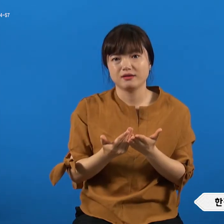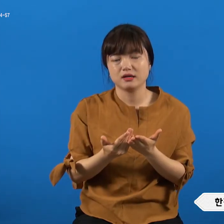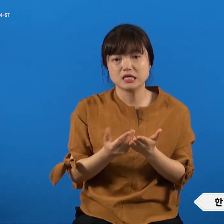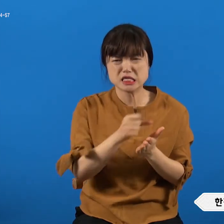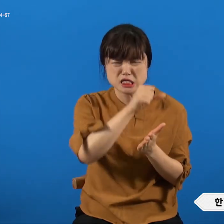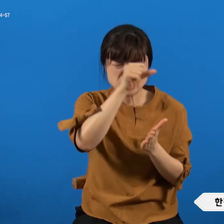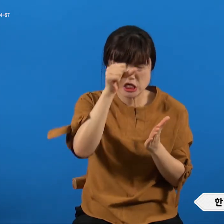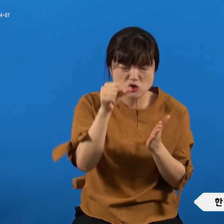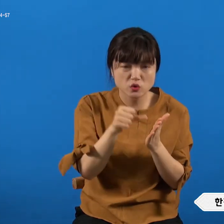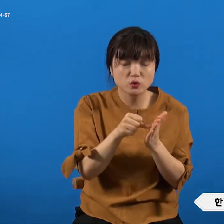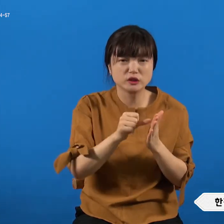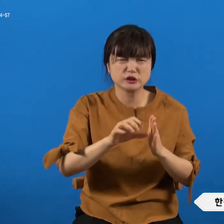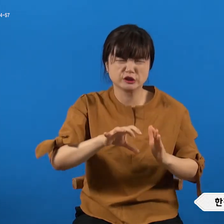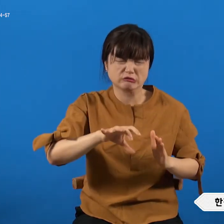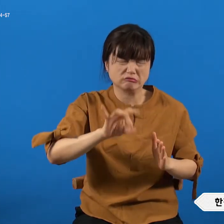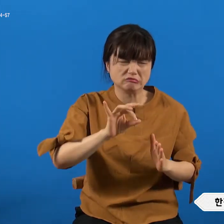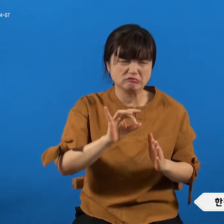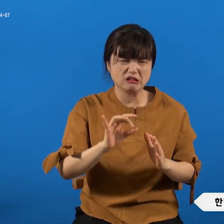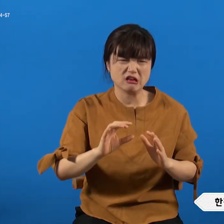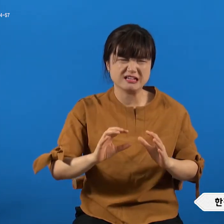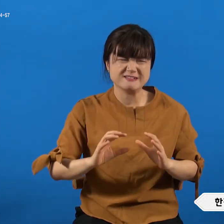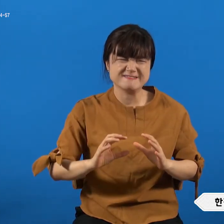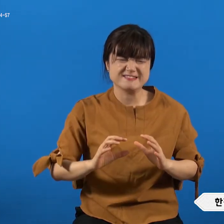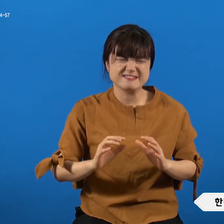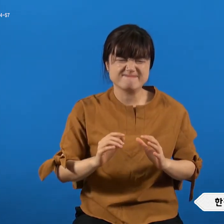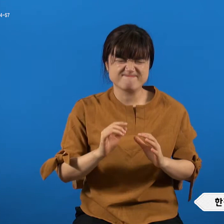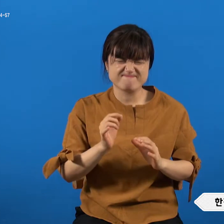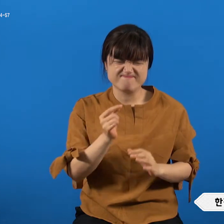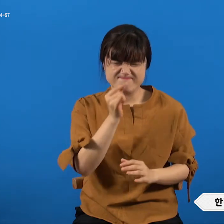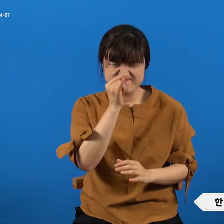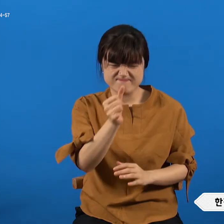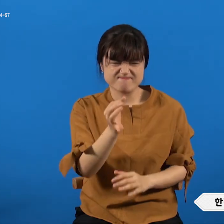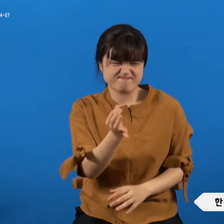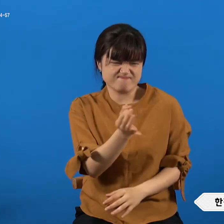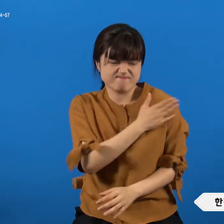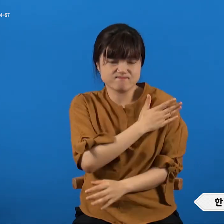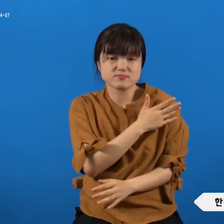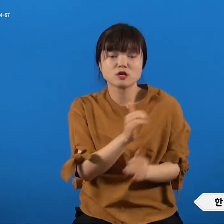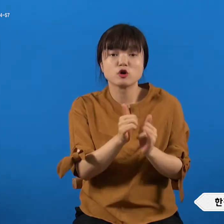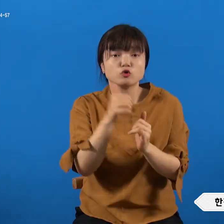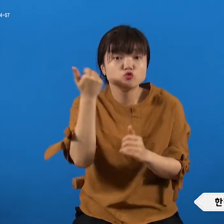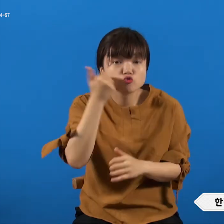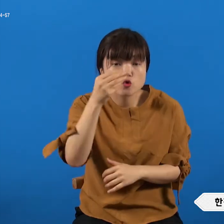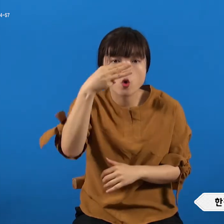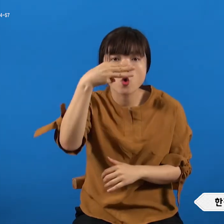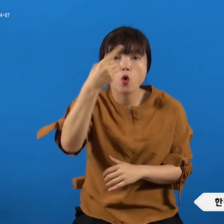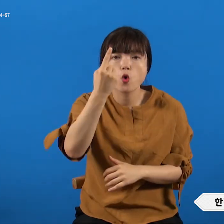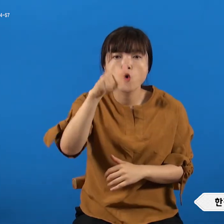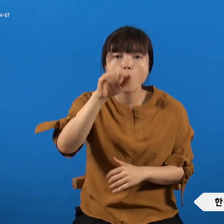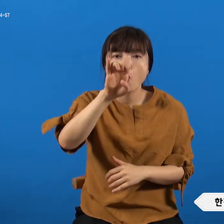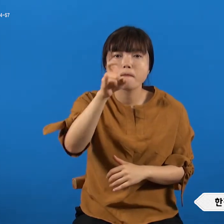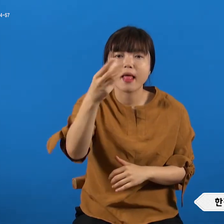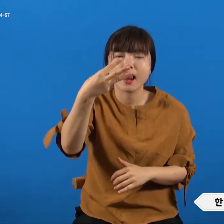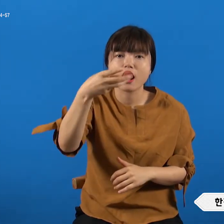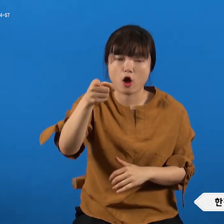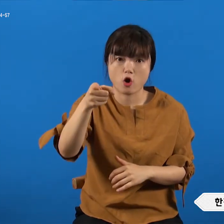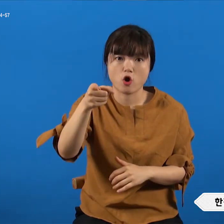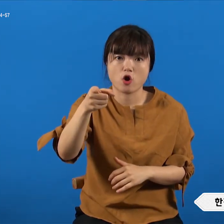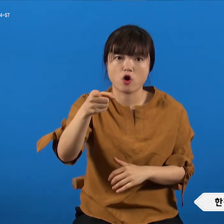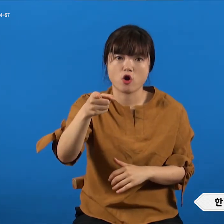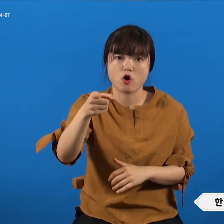인류 역사상 최초로 억만장자의 반열에 올라선 사람이 록펠러입니다. 그는 53살